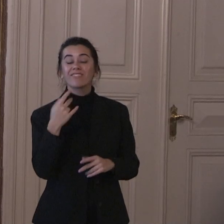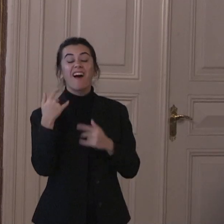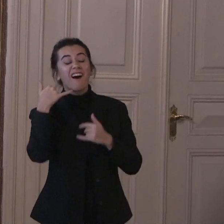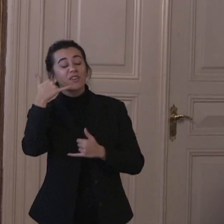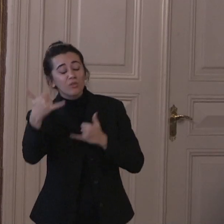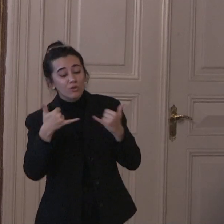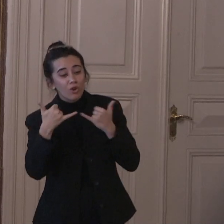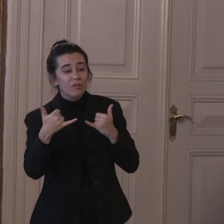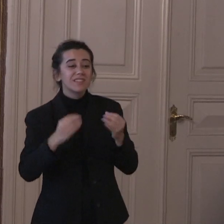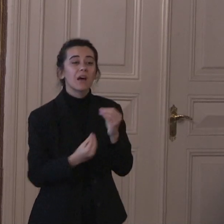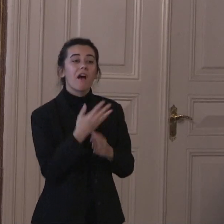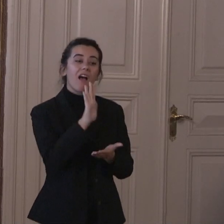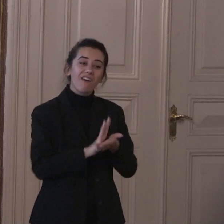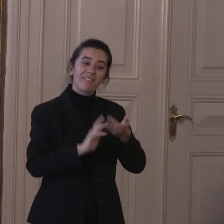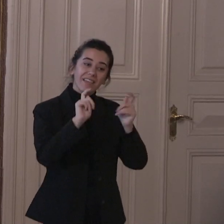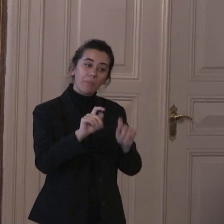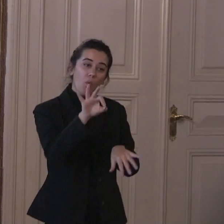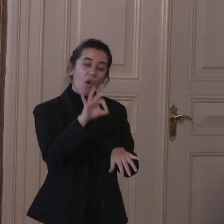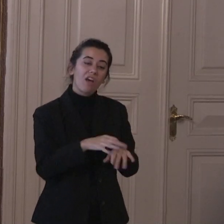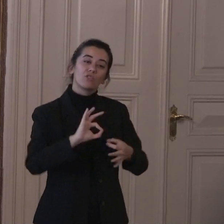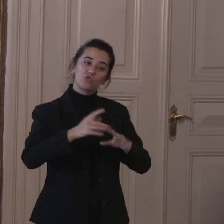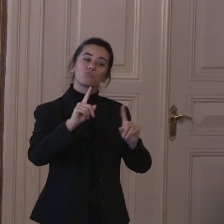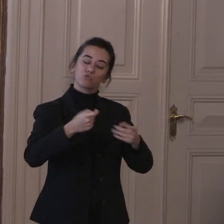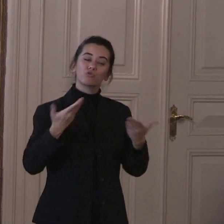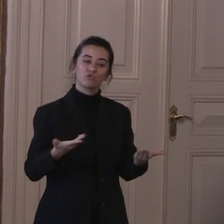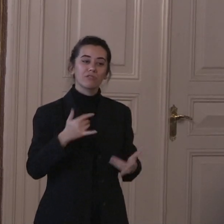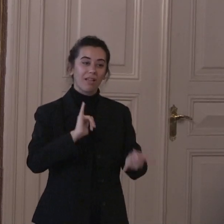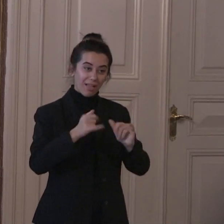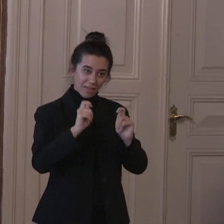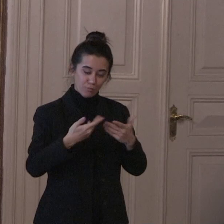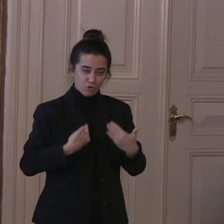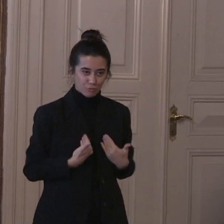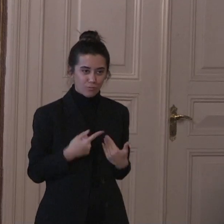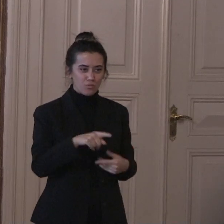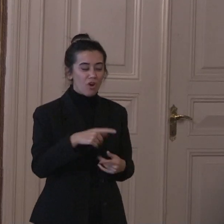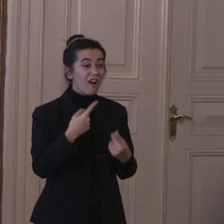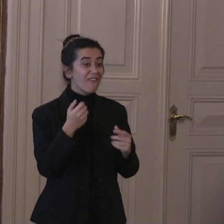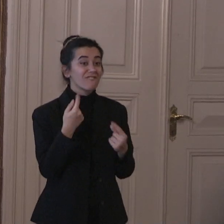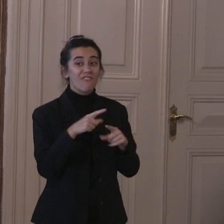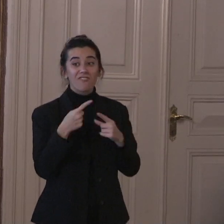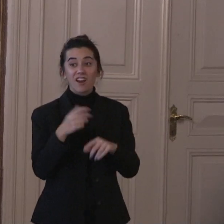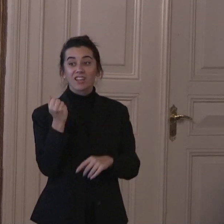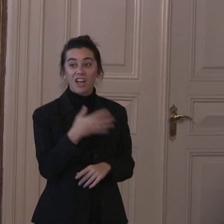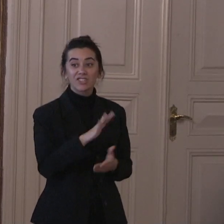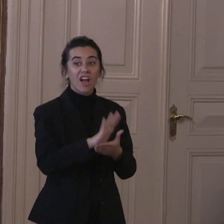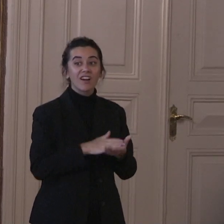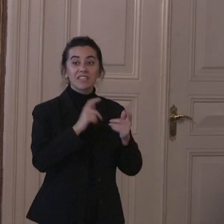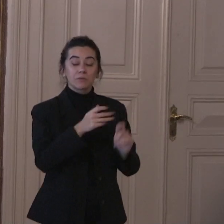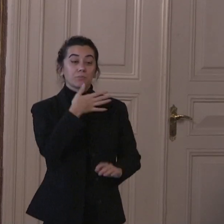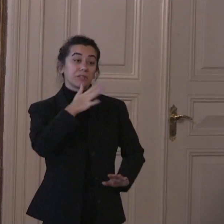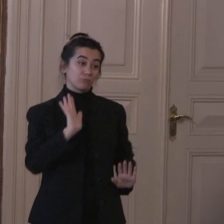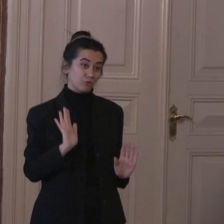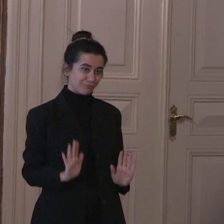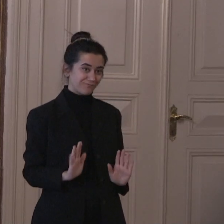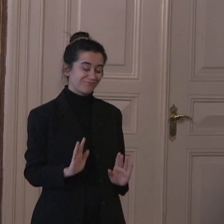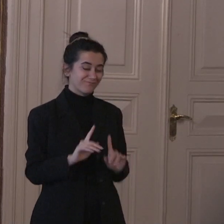bu olayı çözüyoruz diye. Ben bu dönem gerçekten kaç kahvaltı yaptım hocam siz de bilmiyorum.